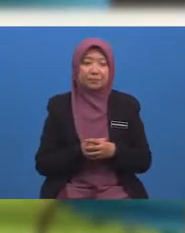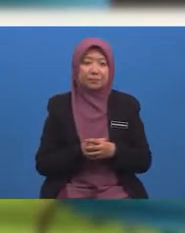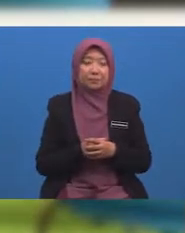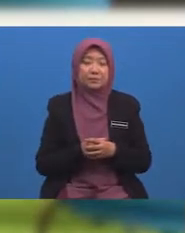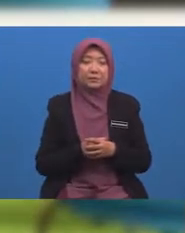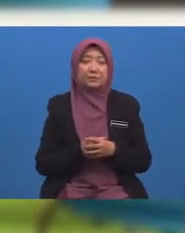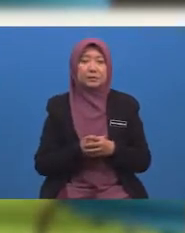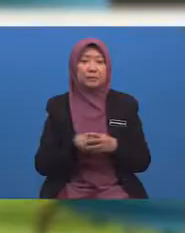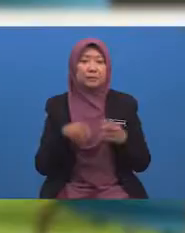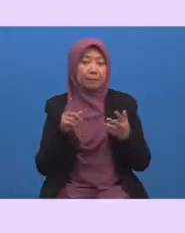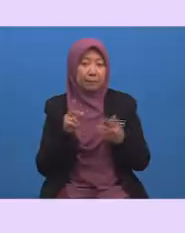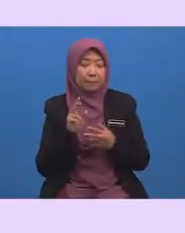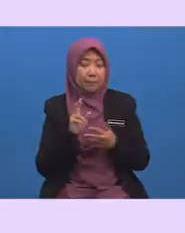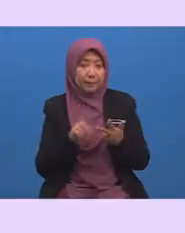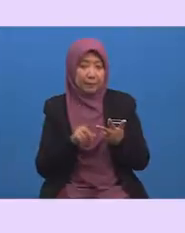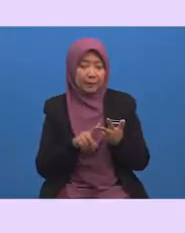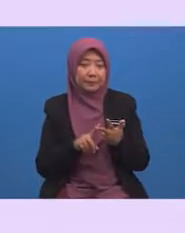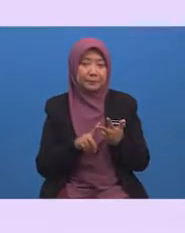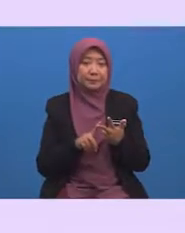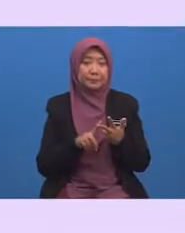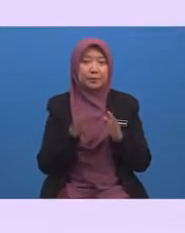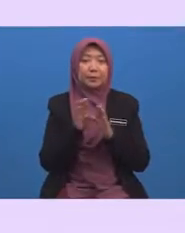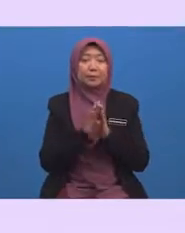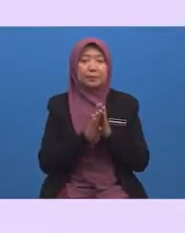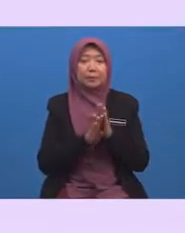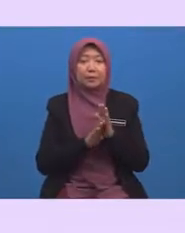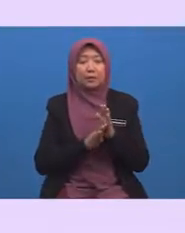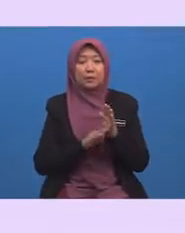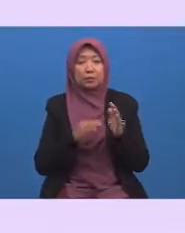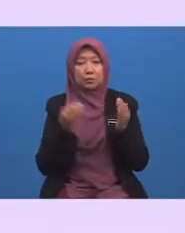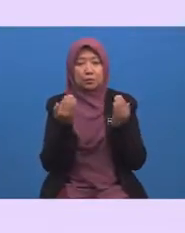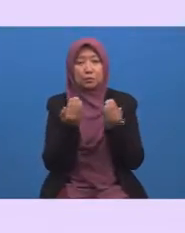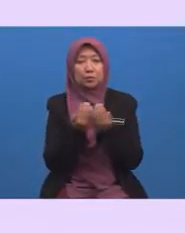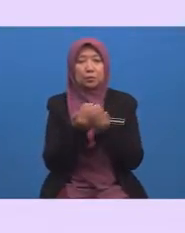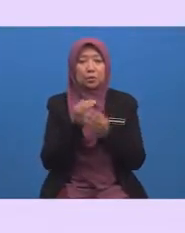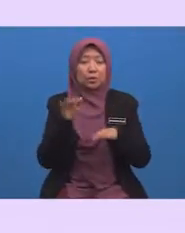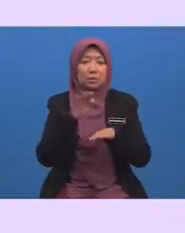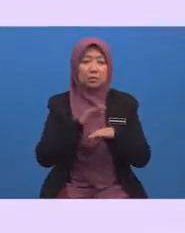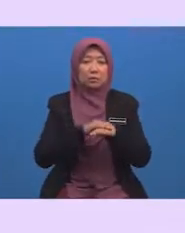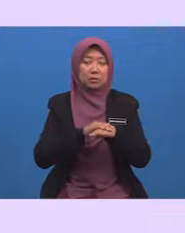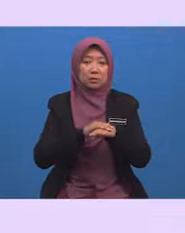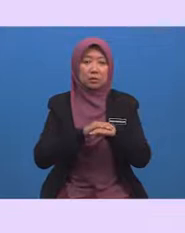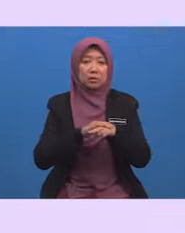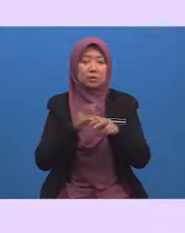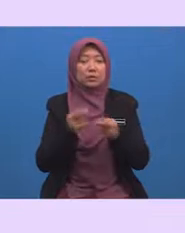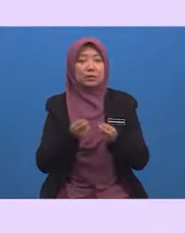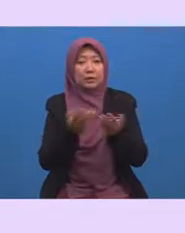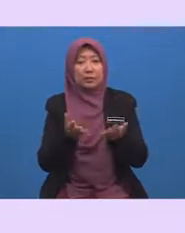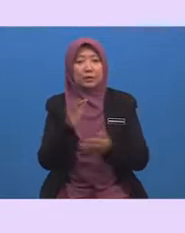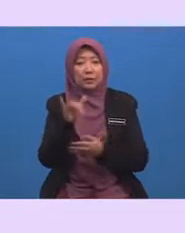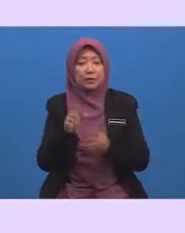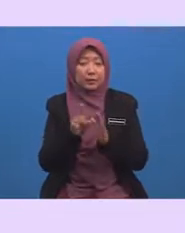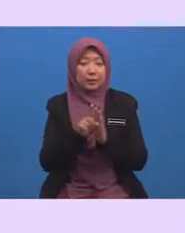Yang ketiga, bersyukur atas nikmat yang dikurniakan. Ustazah mahu